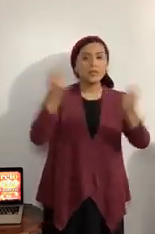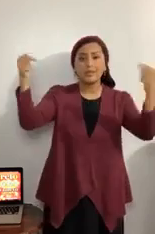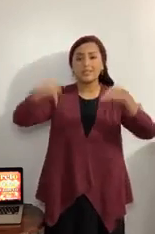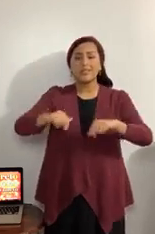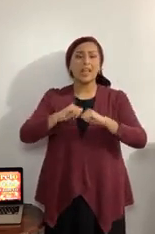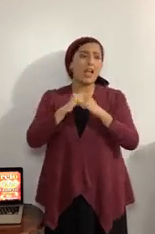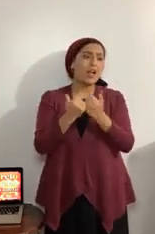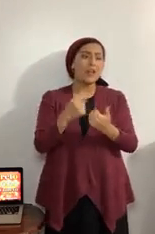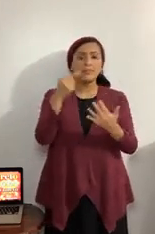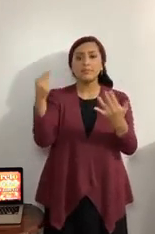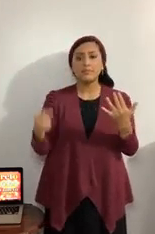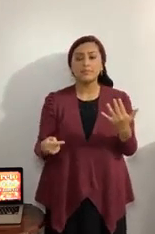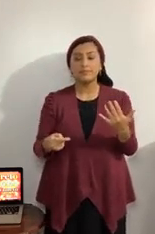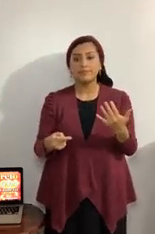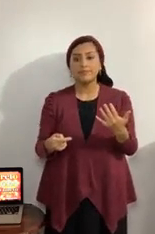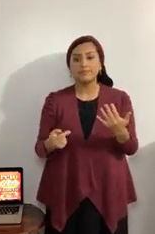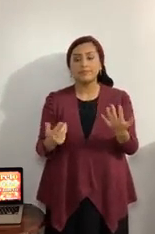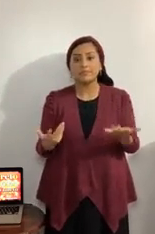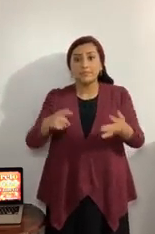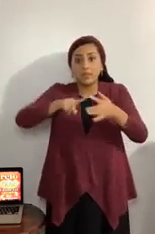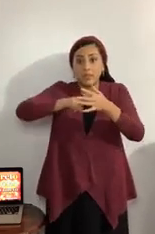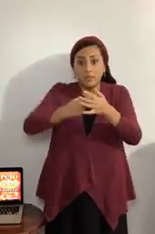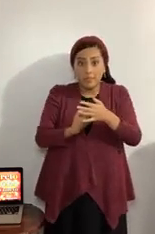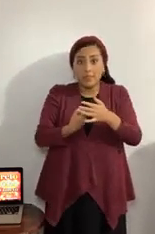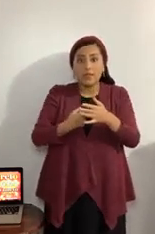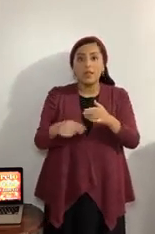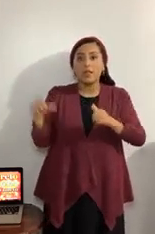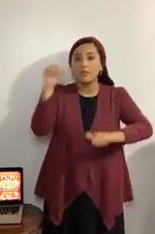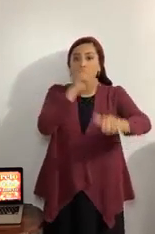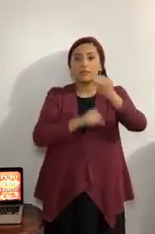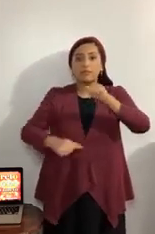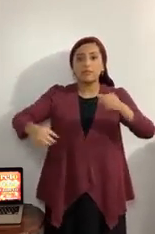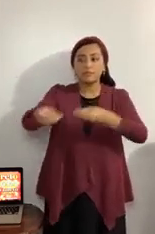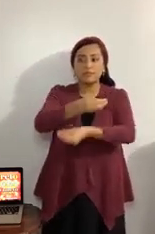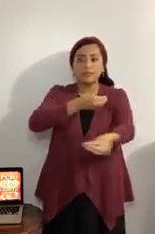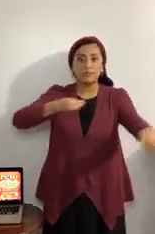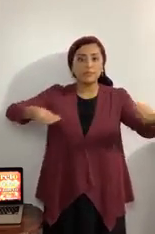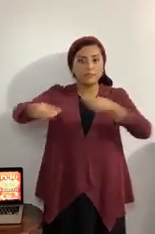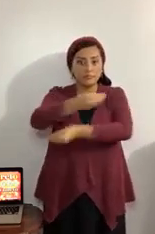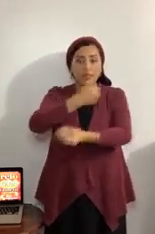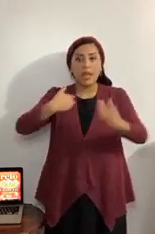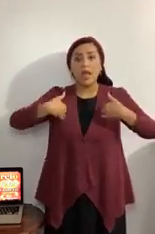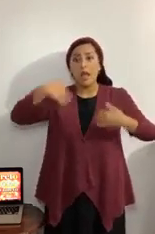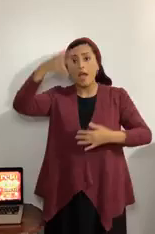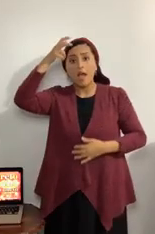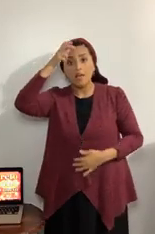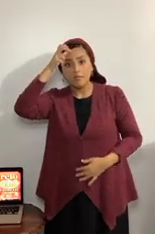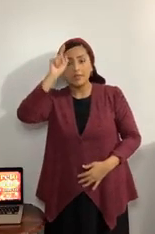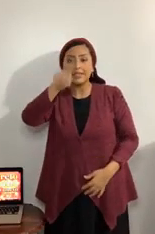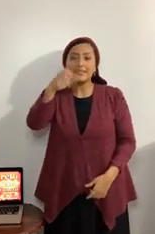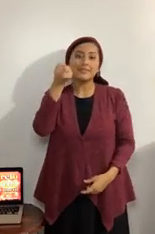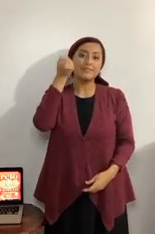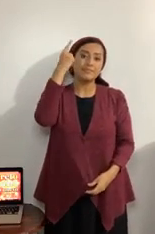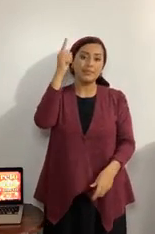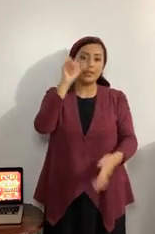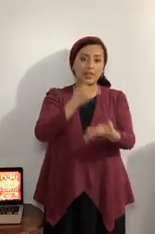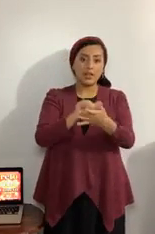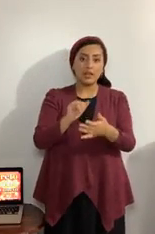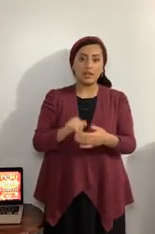Etcétera. Va a empezar a circular el alcohol. Están ahí los demonios. Tienes que entender eso. Si es que tienes juicio,